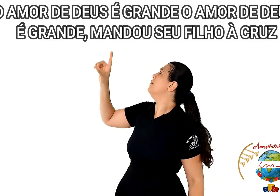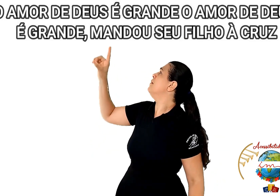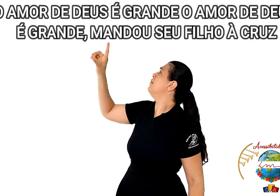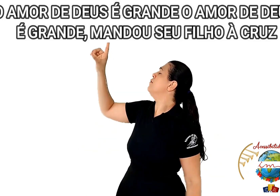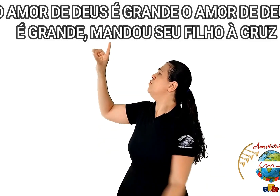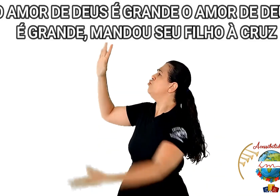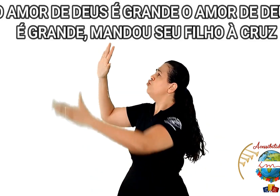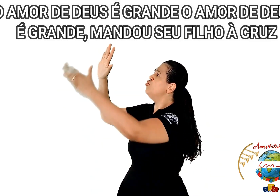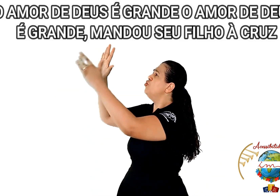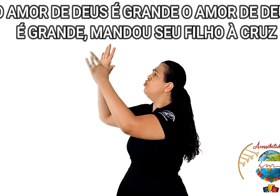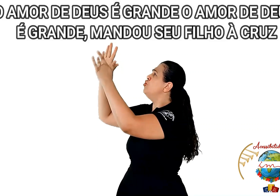Seu